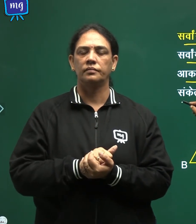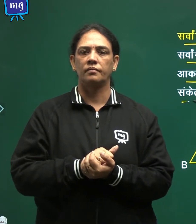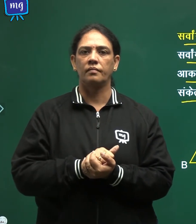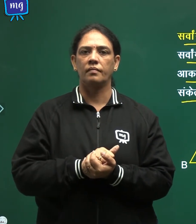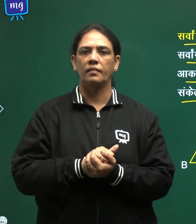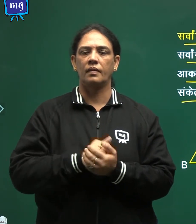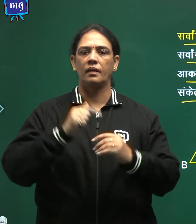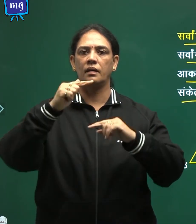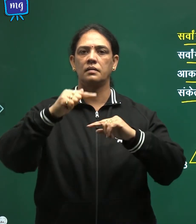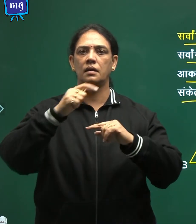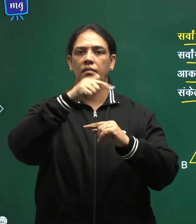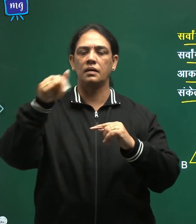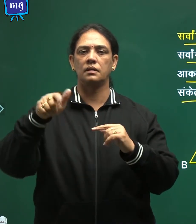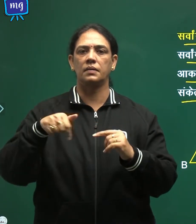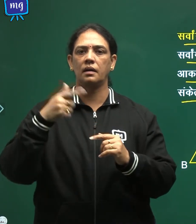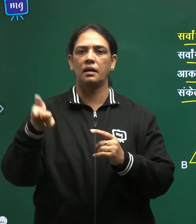सर्वांग समता के लिए